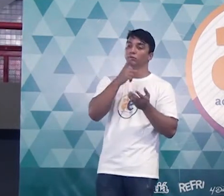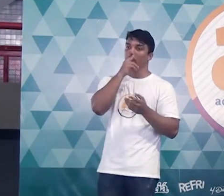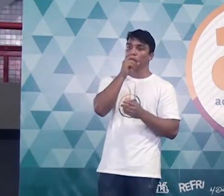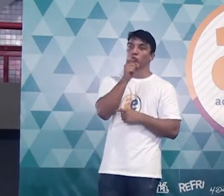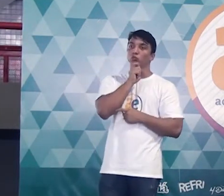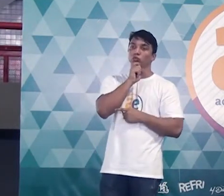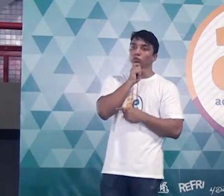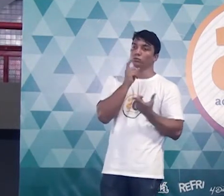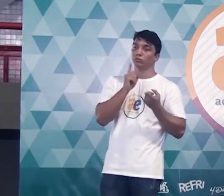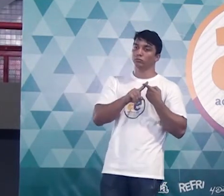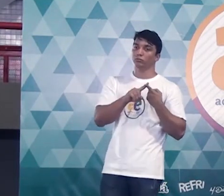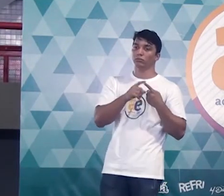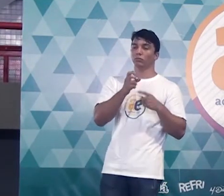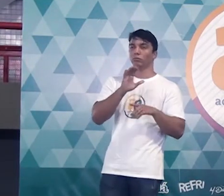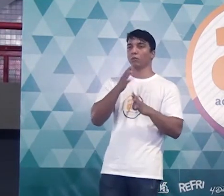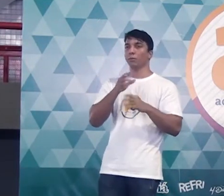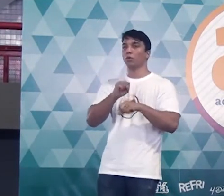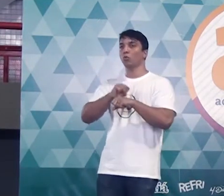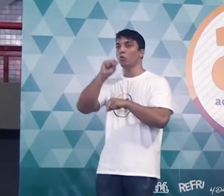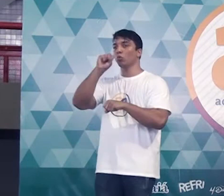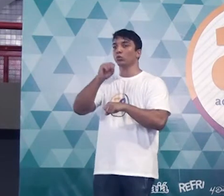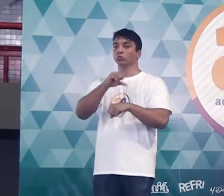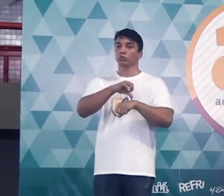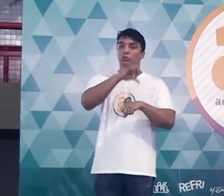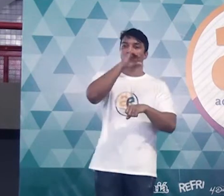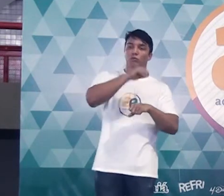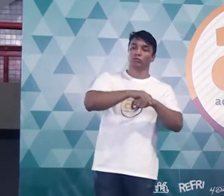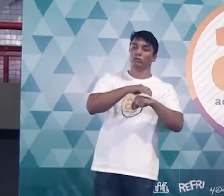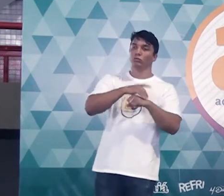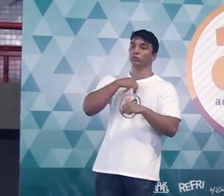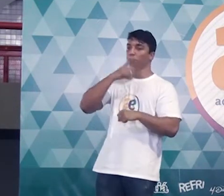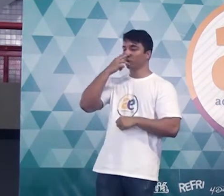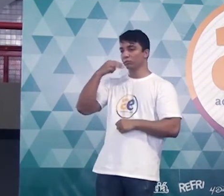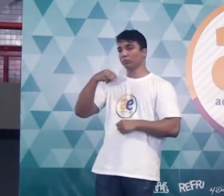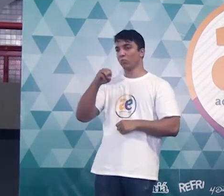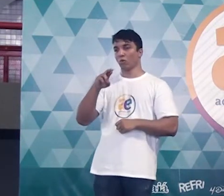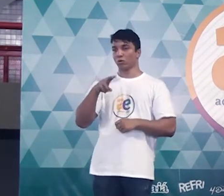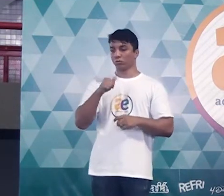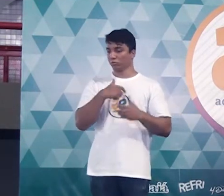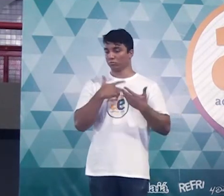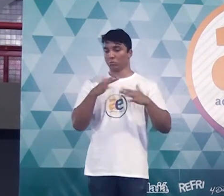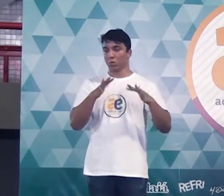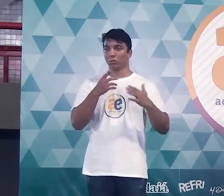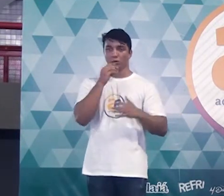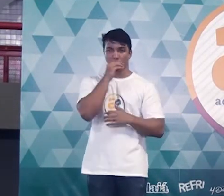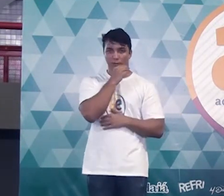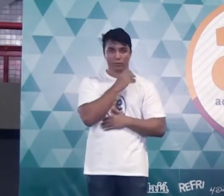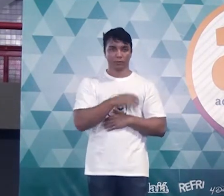gelada, viu? Mas 8 horas, 9 horas da noite ela ainda tá morna.